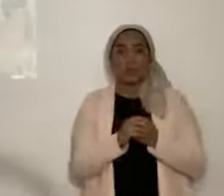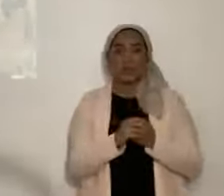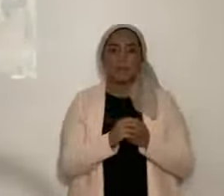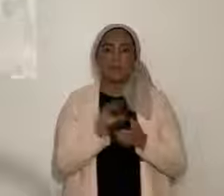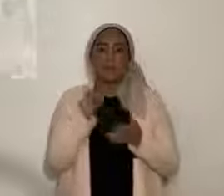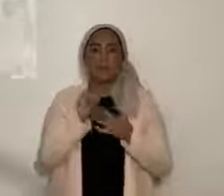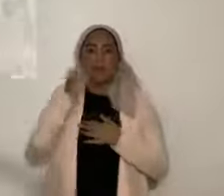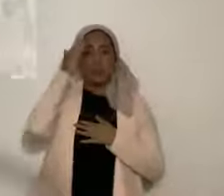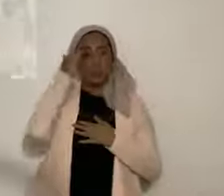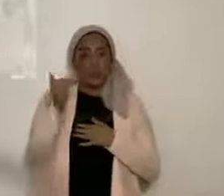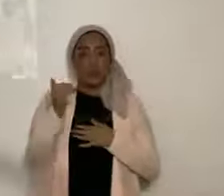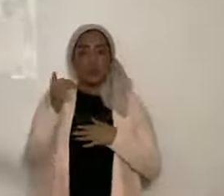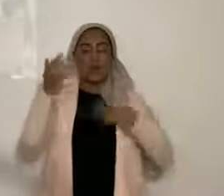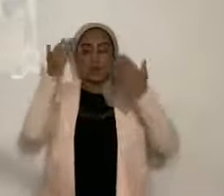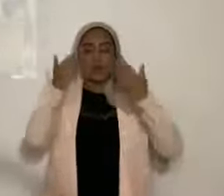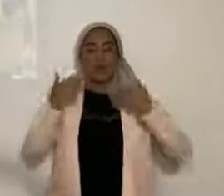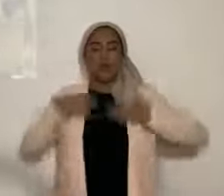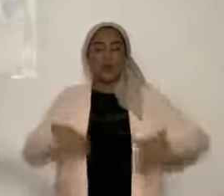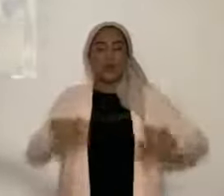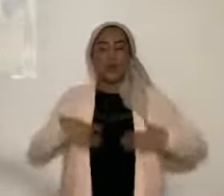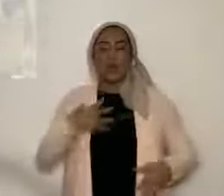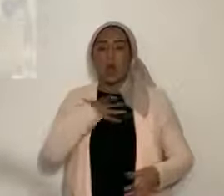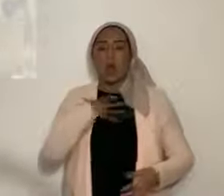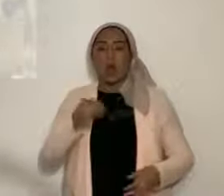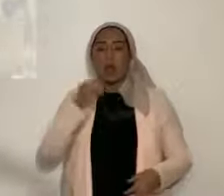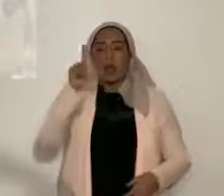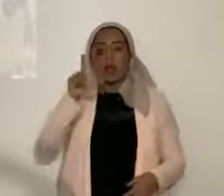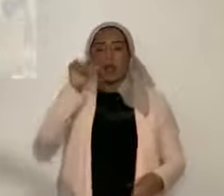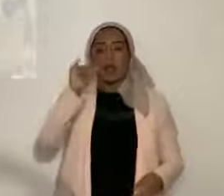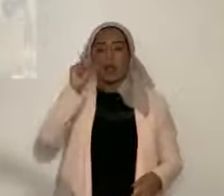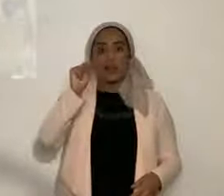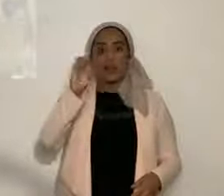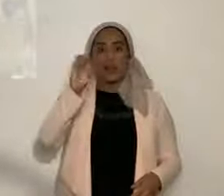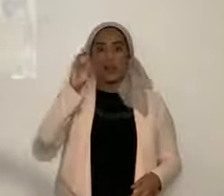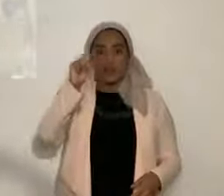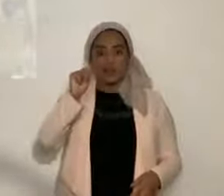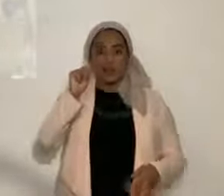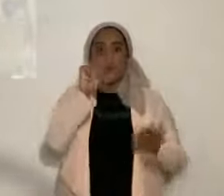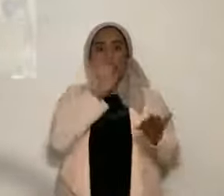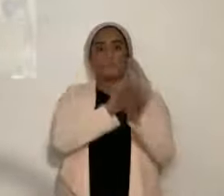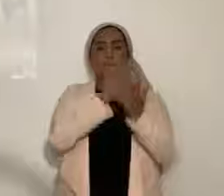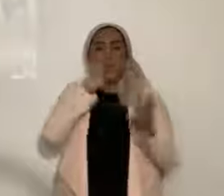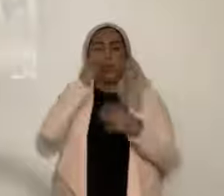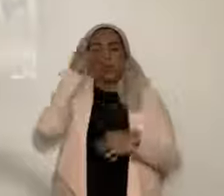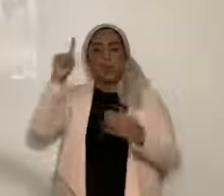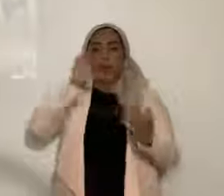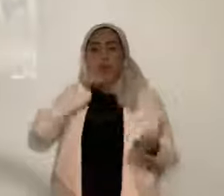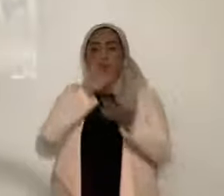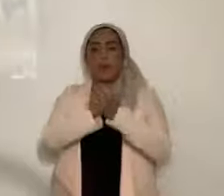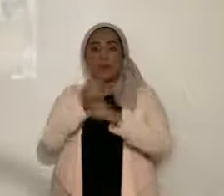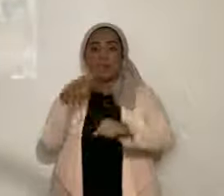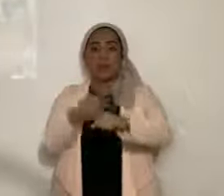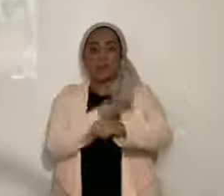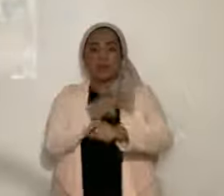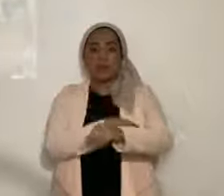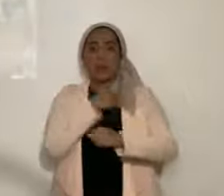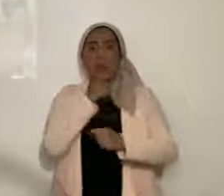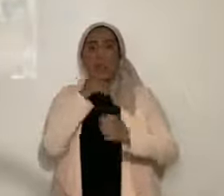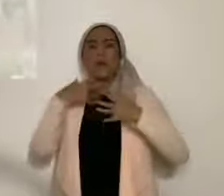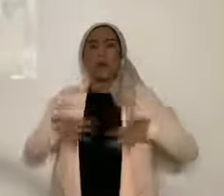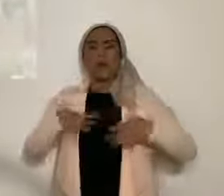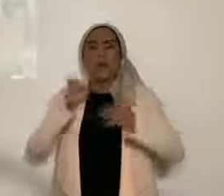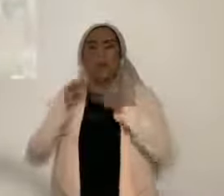por eso nos viste de lino puro, fino, blanco y resplandeciente para las bodas del Cordero. ¿Quiénes se vestían así?